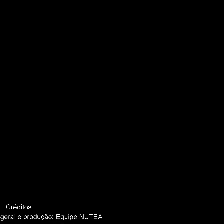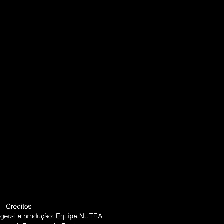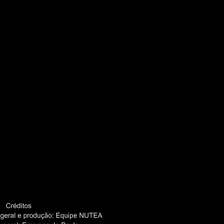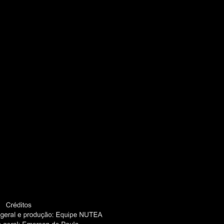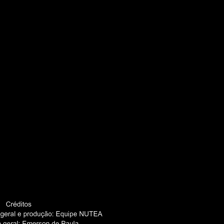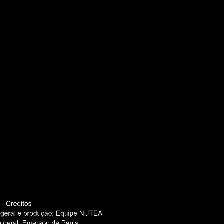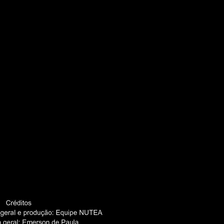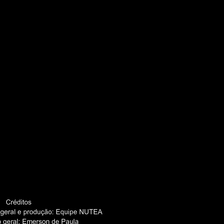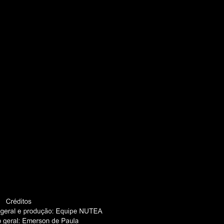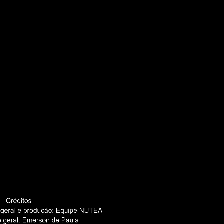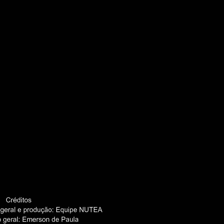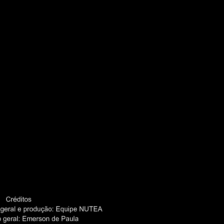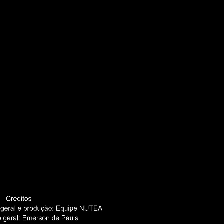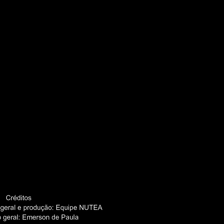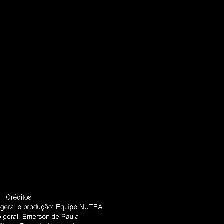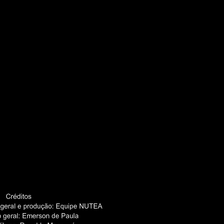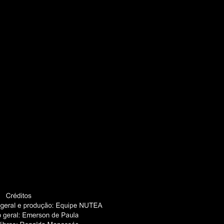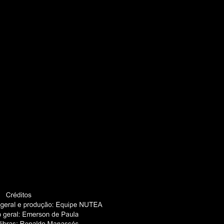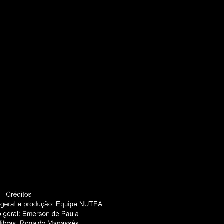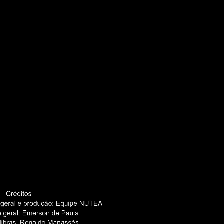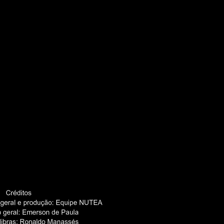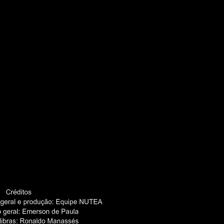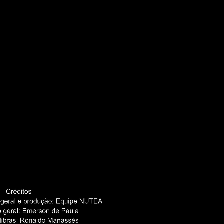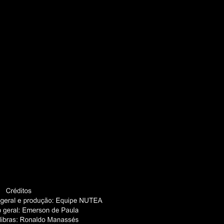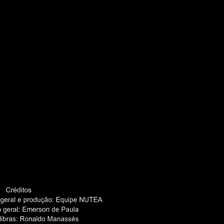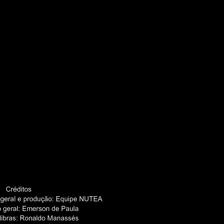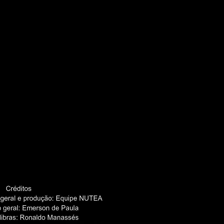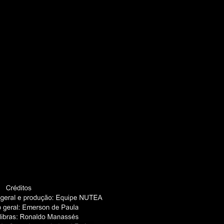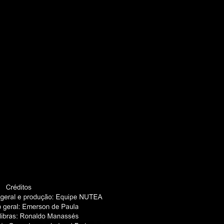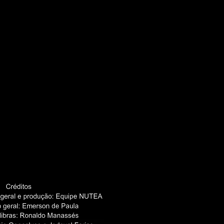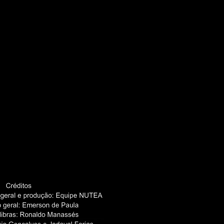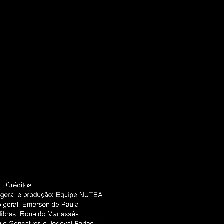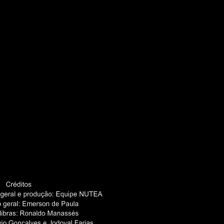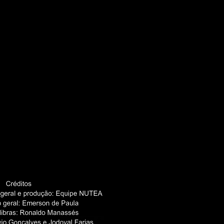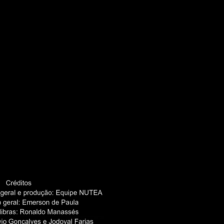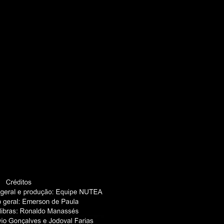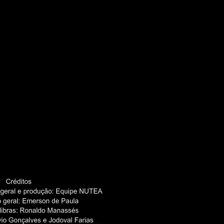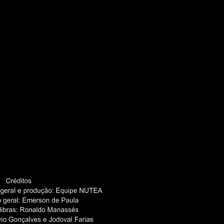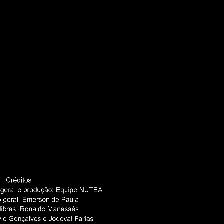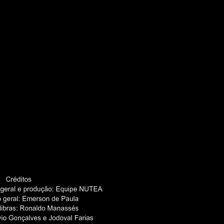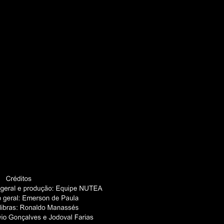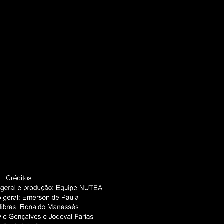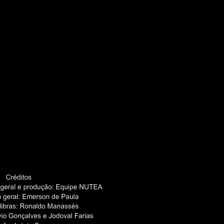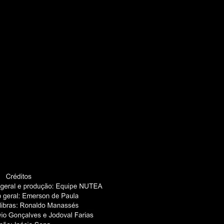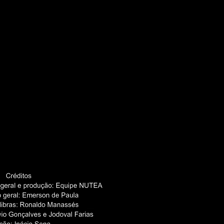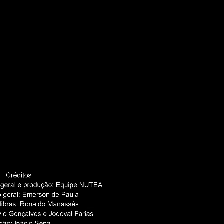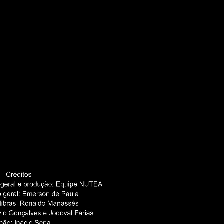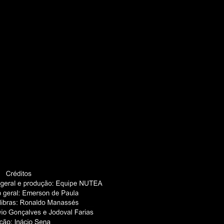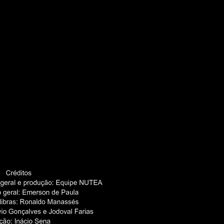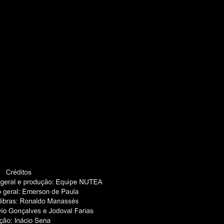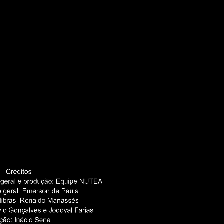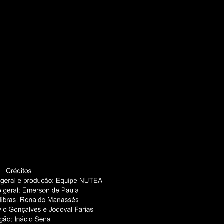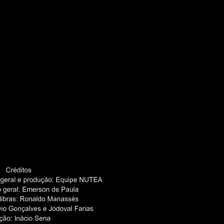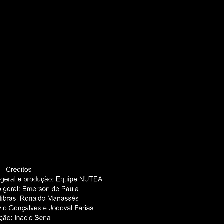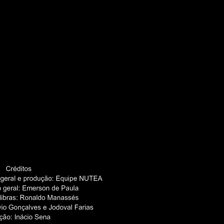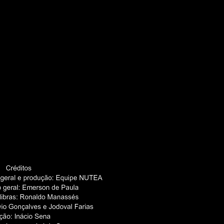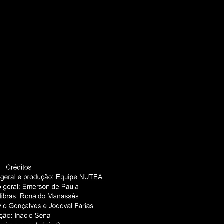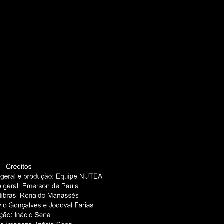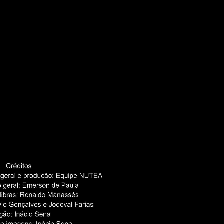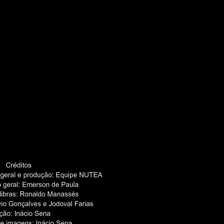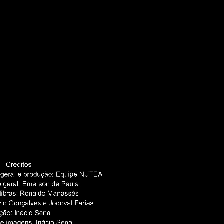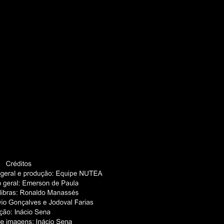roteiro organização geral e produção equipe notei a apresentação geral